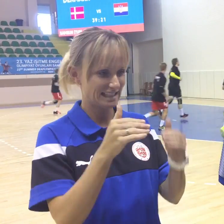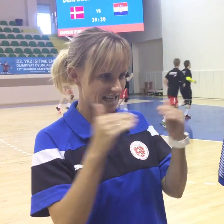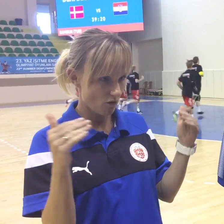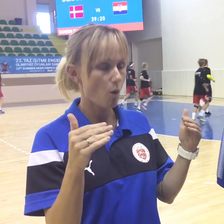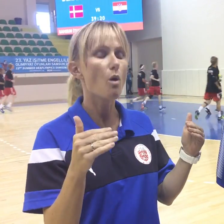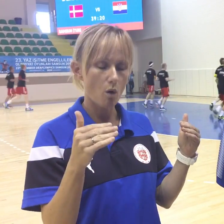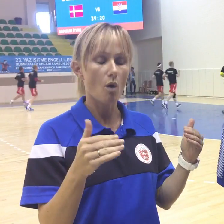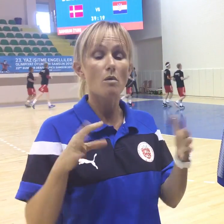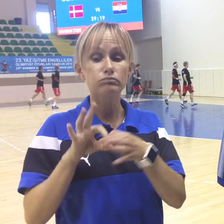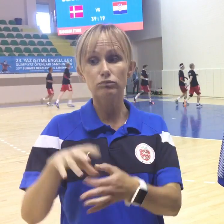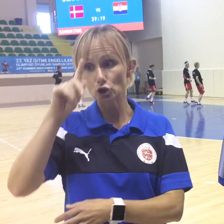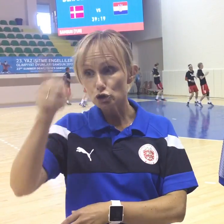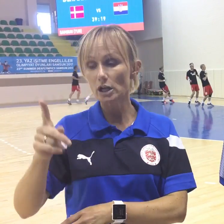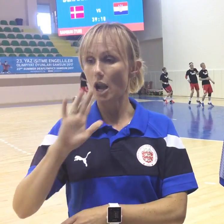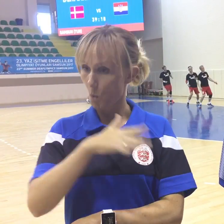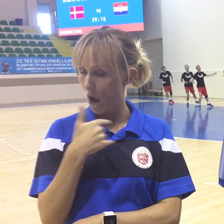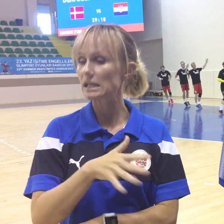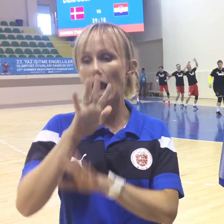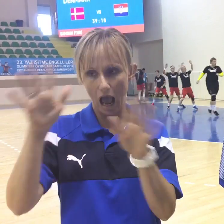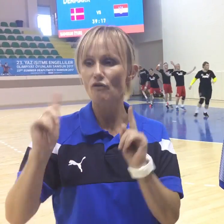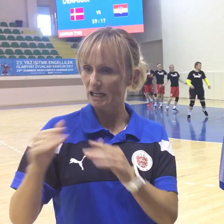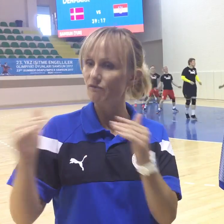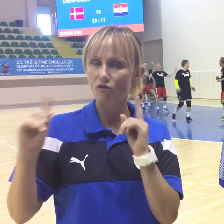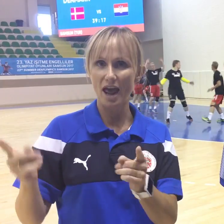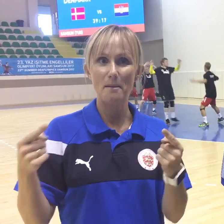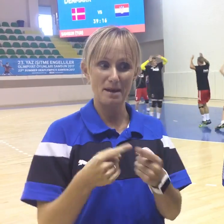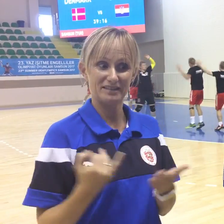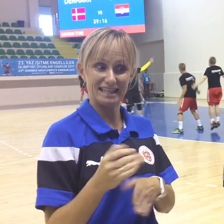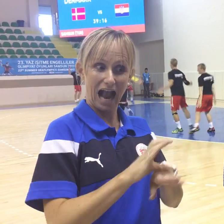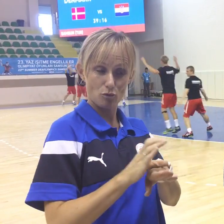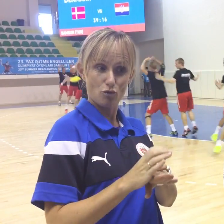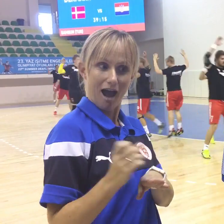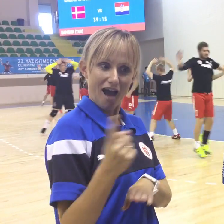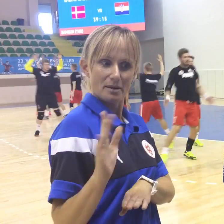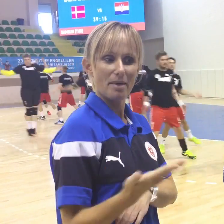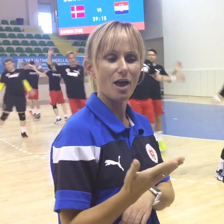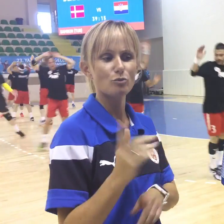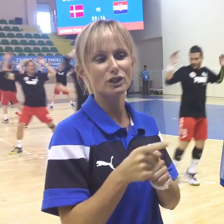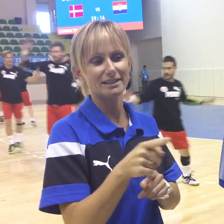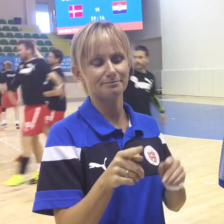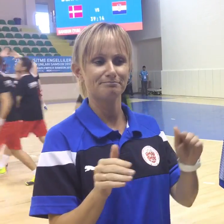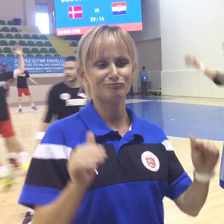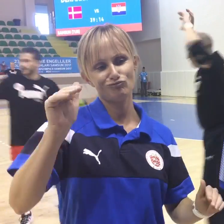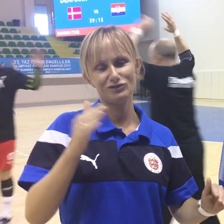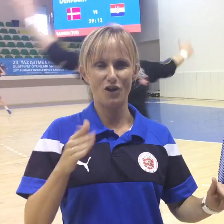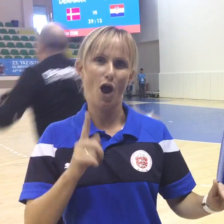og Kroatien, så havde vi nu haft Cameroon med i puljen, så havde vi måske haft et hold, som var lidt nemmere end os, eller i hvert fald kunne blive en god oplevelse for